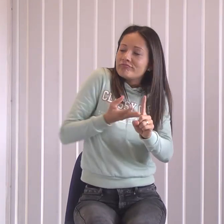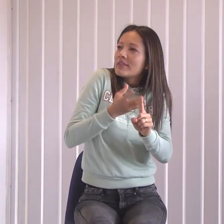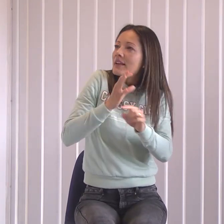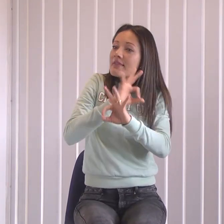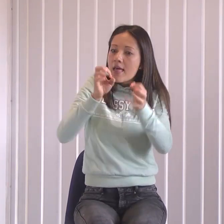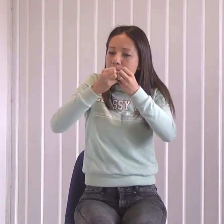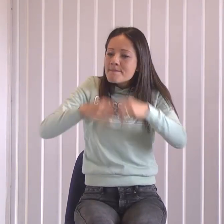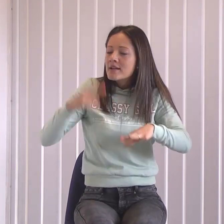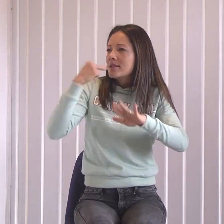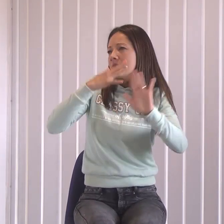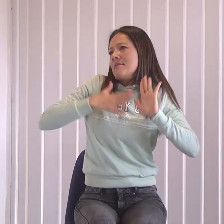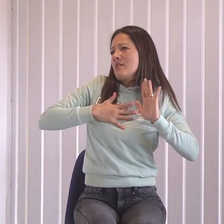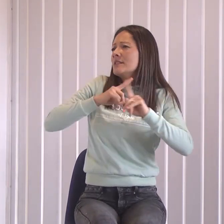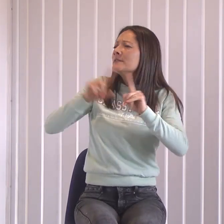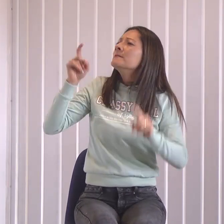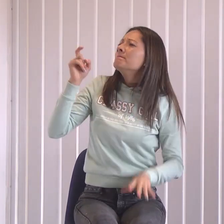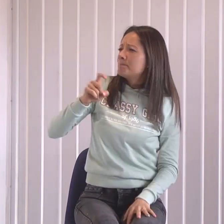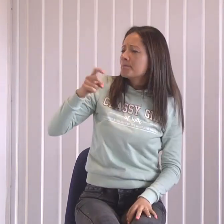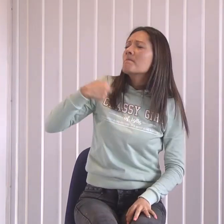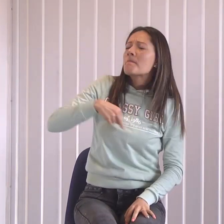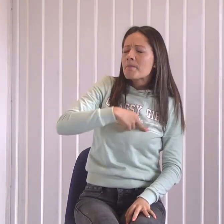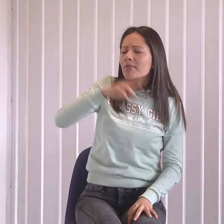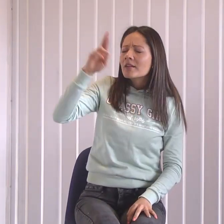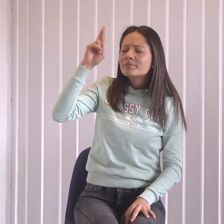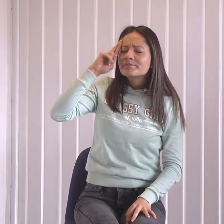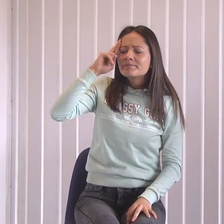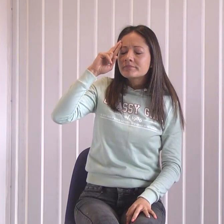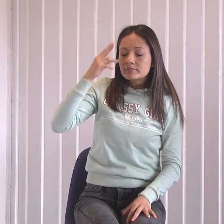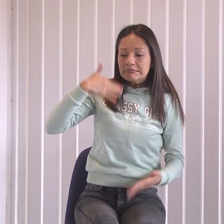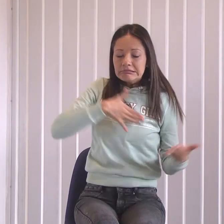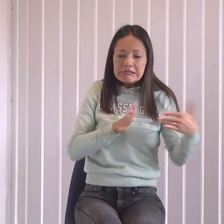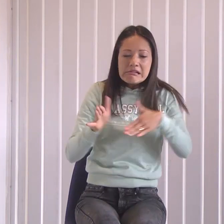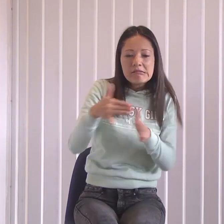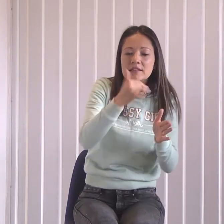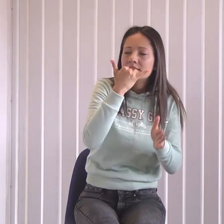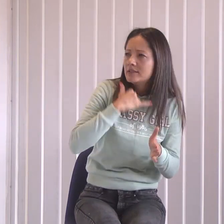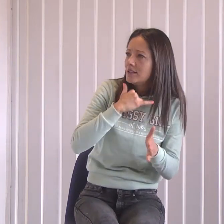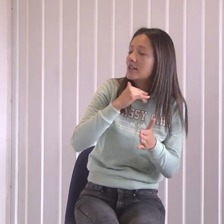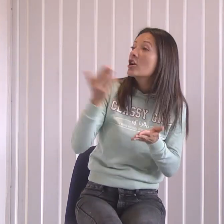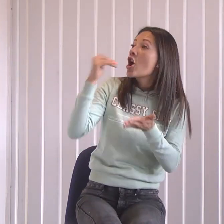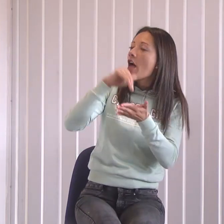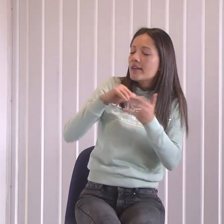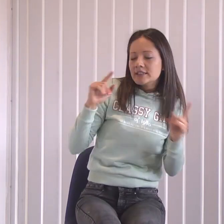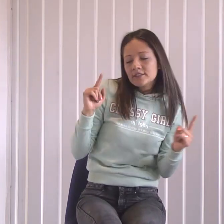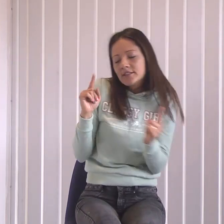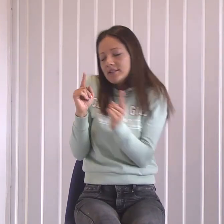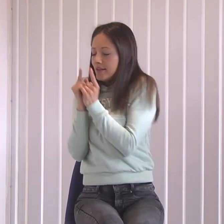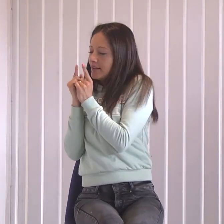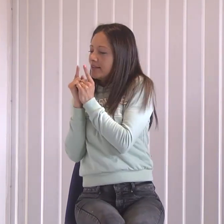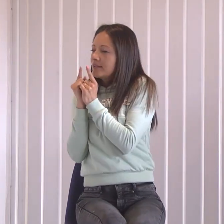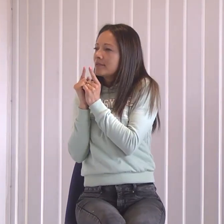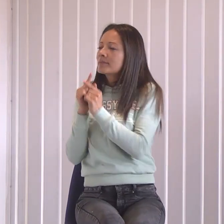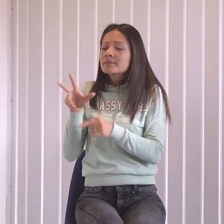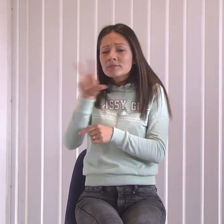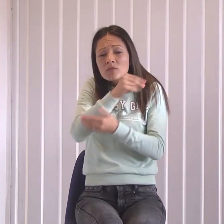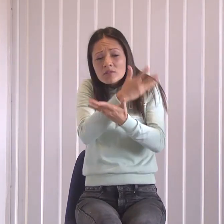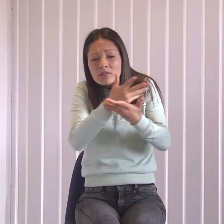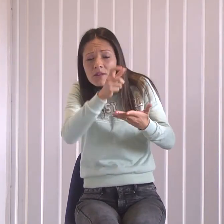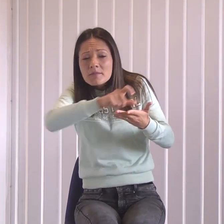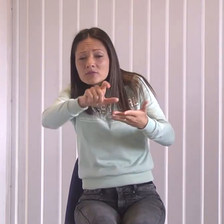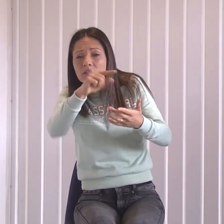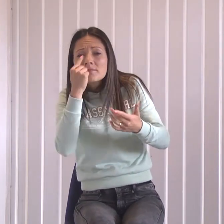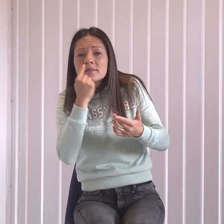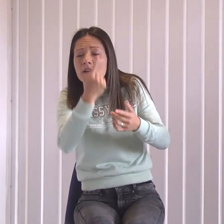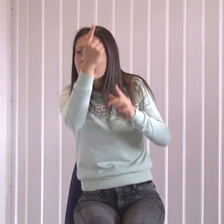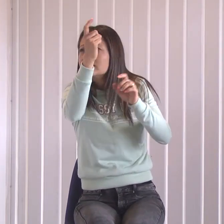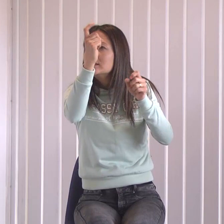el pacto. Pero es necesario, Señor, que nosotros reconozcamos nuestro desvío y podamos volvernos a ti. A todos aquellos, Señor, que se han conectado